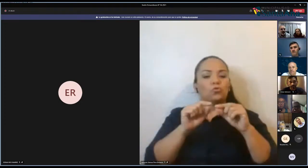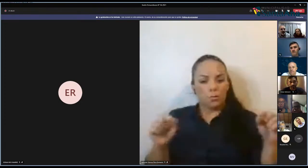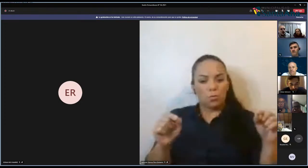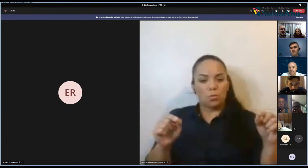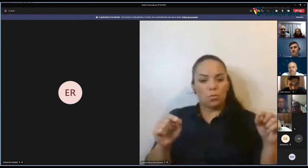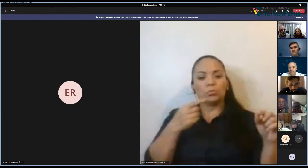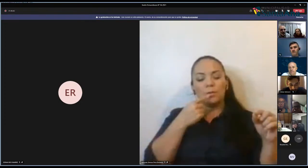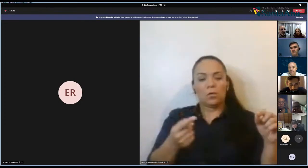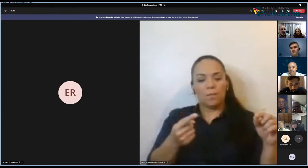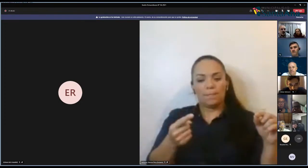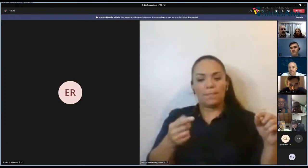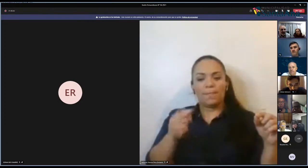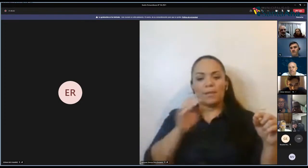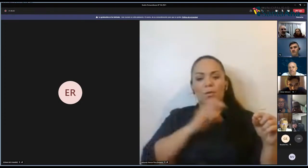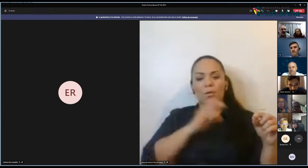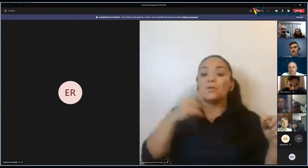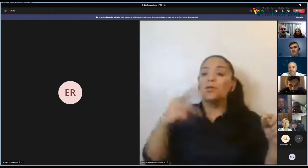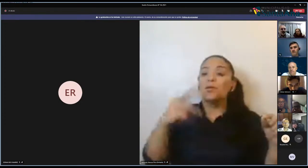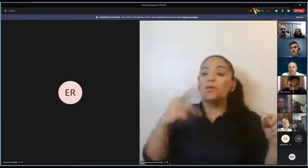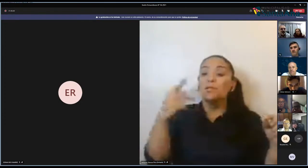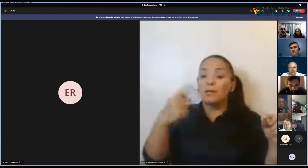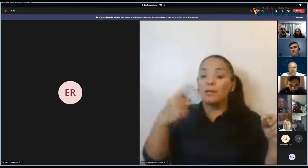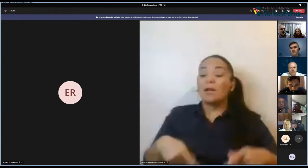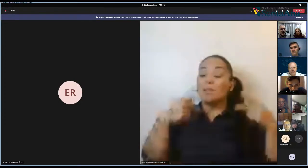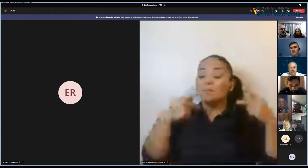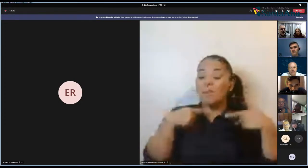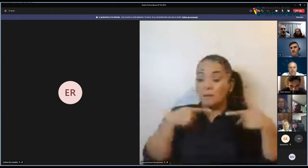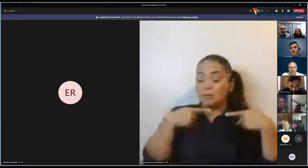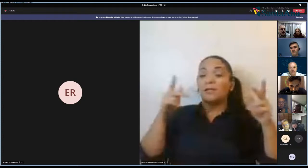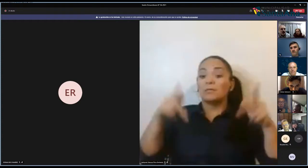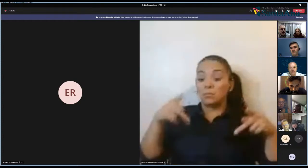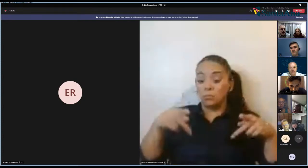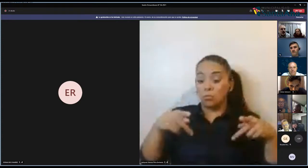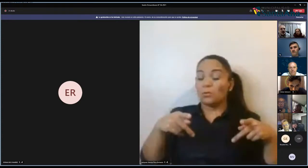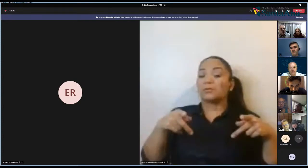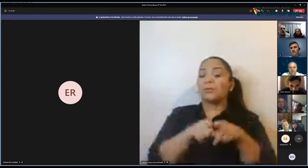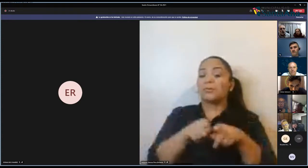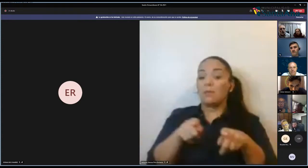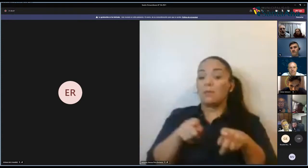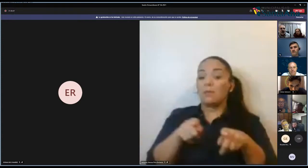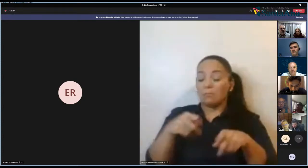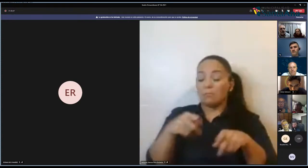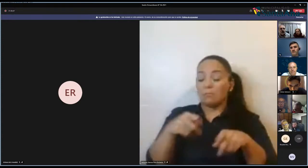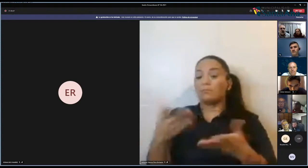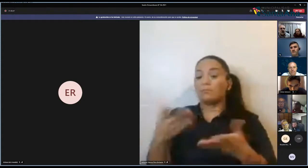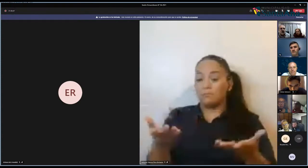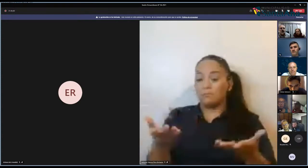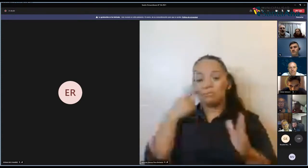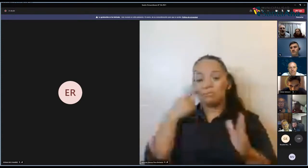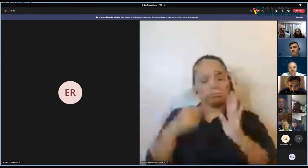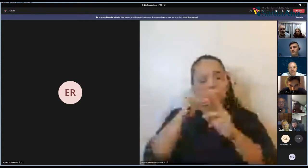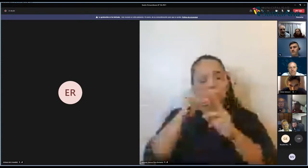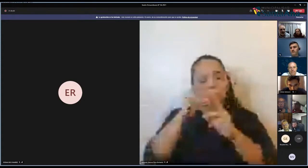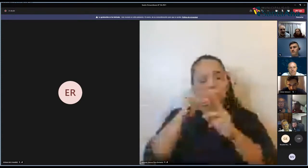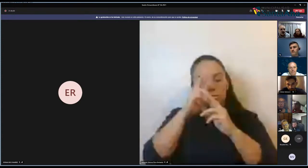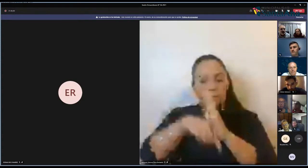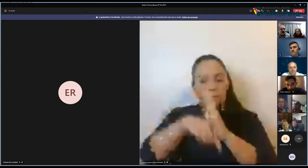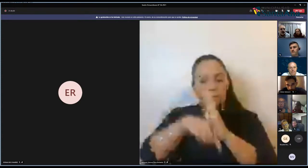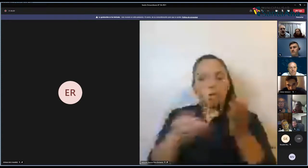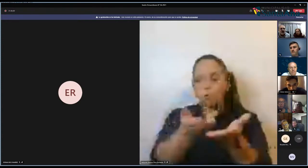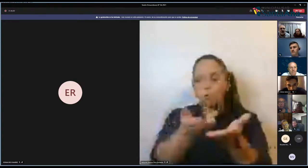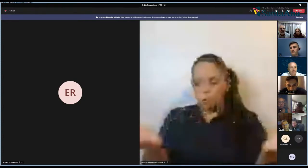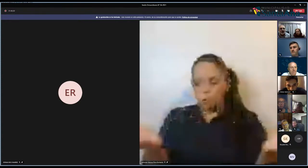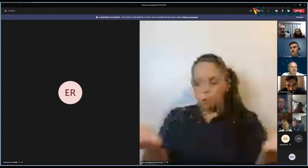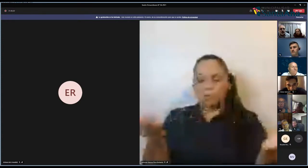la reunión de riesgo de las vidas que están bien que también están cuerpo eso lo hago ver con pregunto respecto a los ustedes señores y